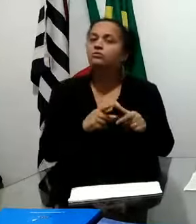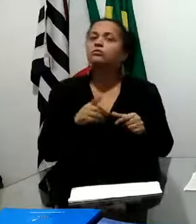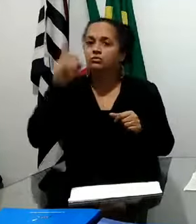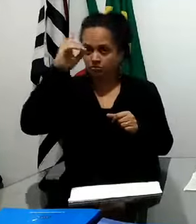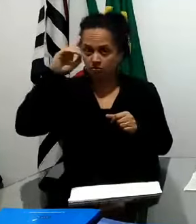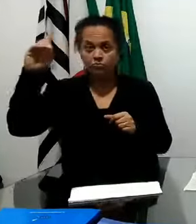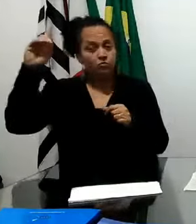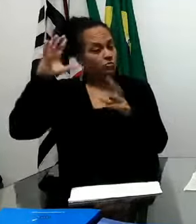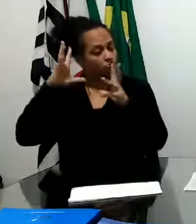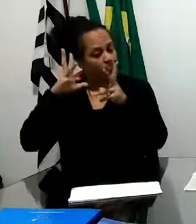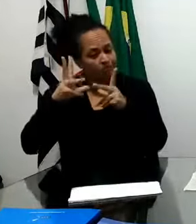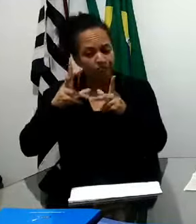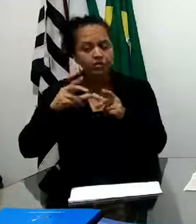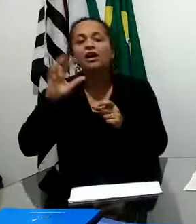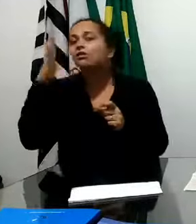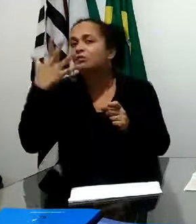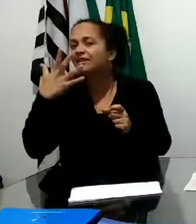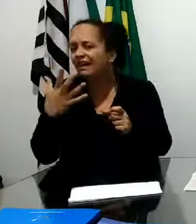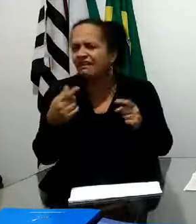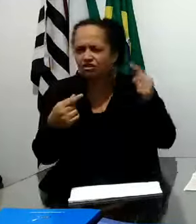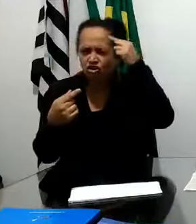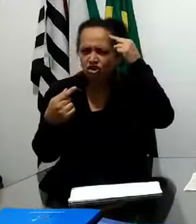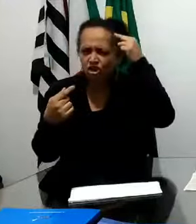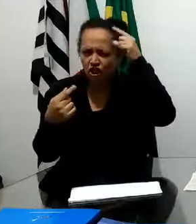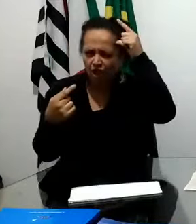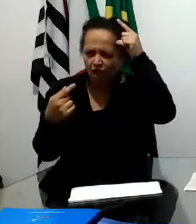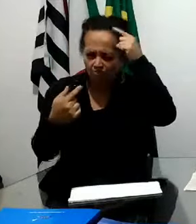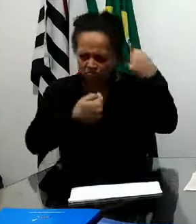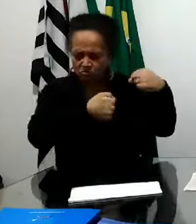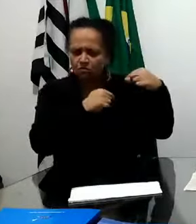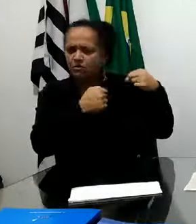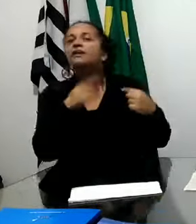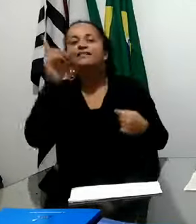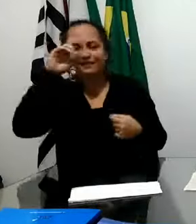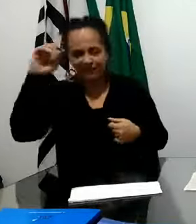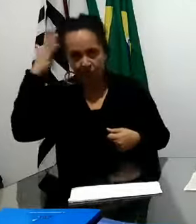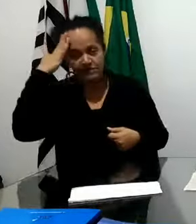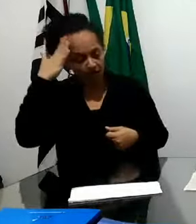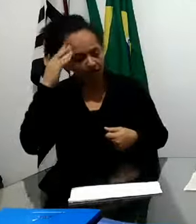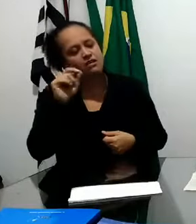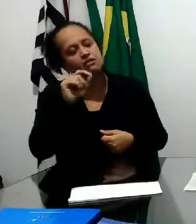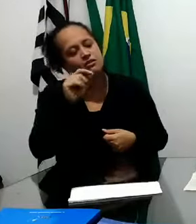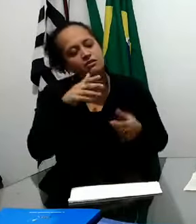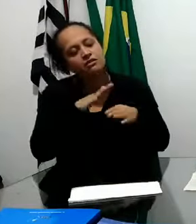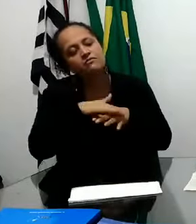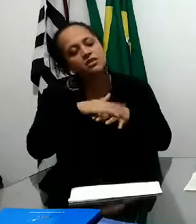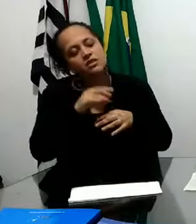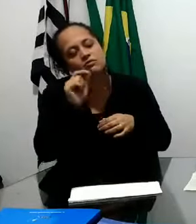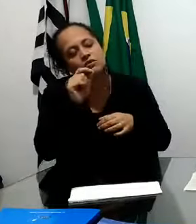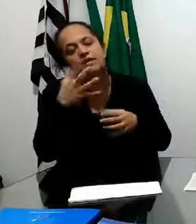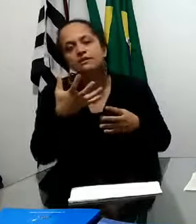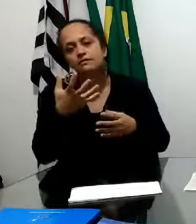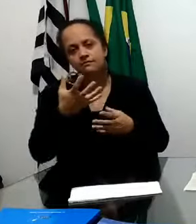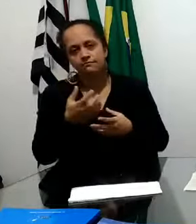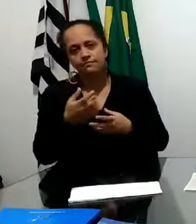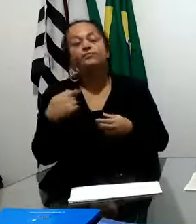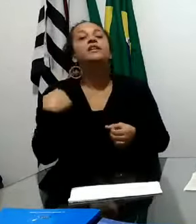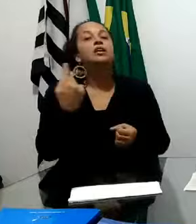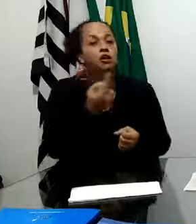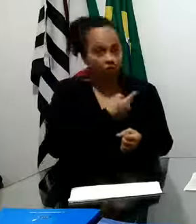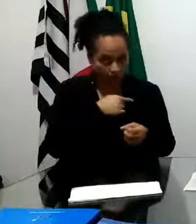vir, tudo que vai acontecer. E biblicamente nós também podemos saber. Amém? Embora